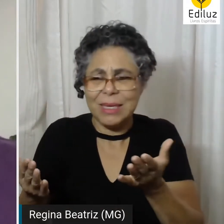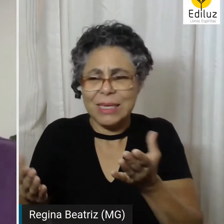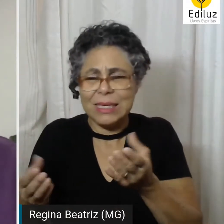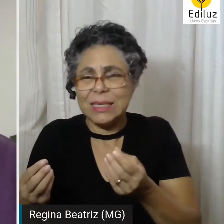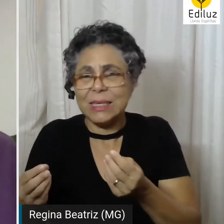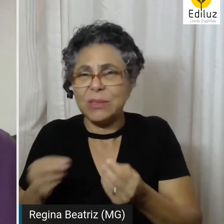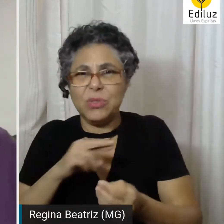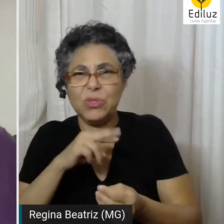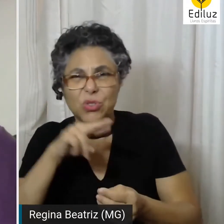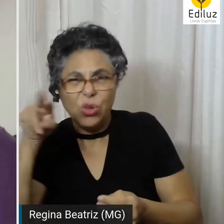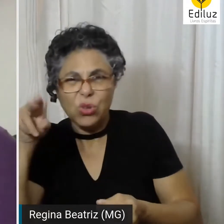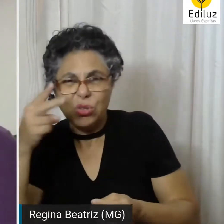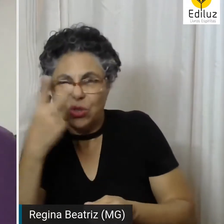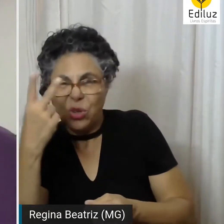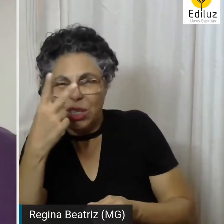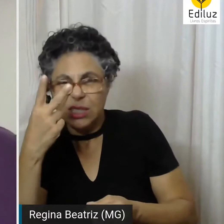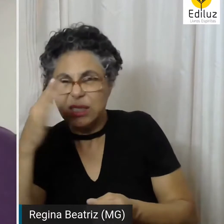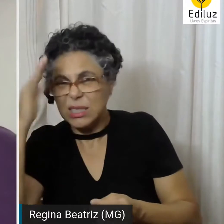o levita,